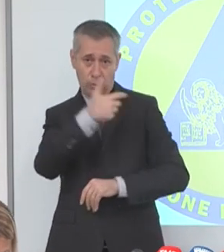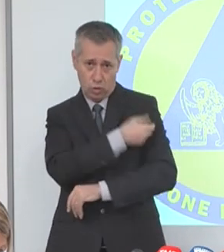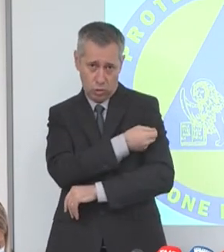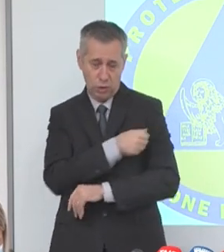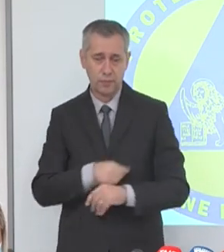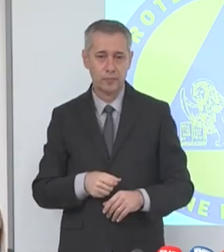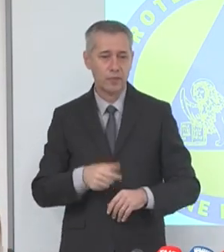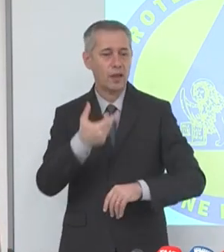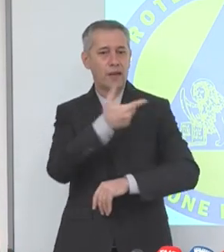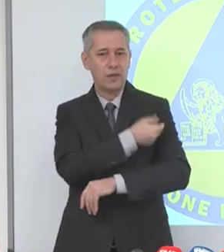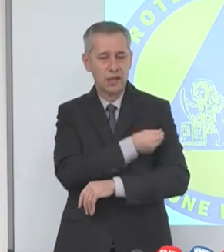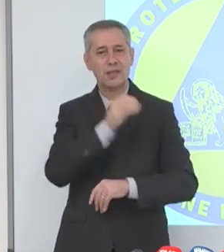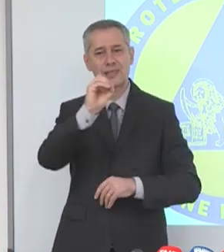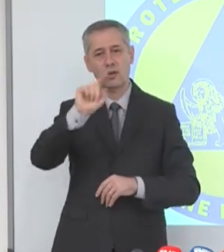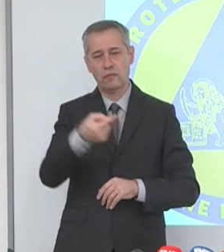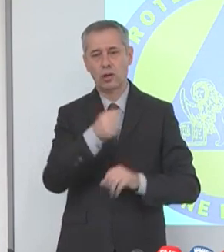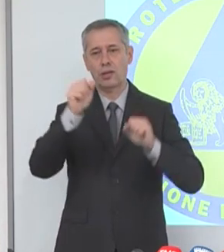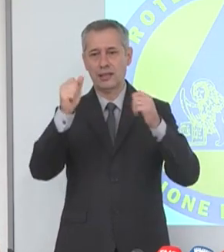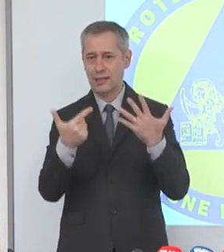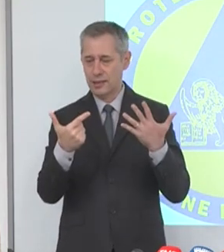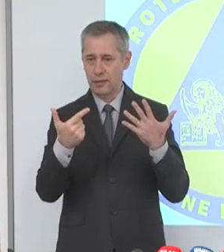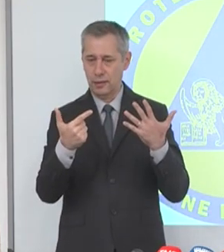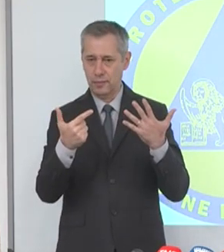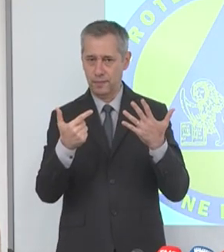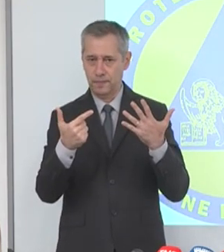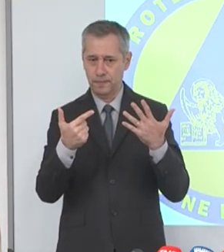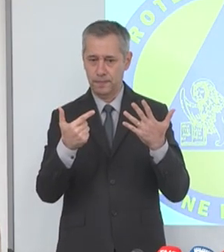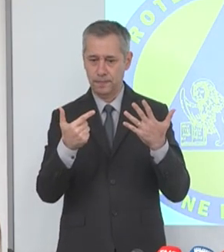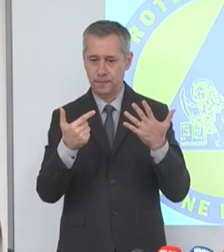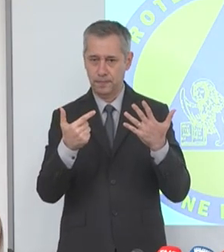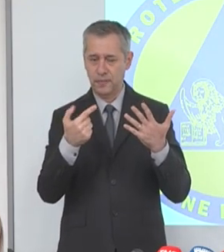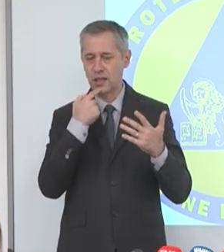per i vaccinati è 0,17,